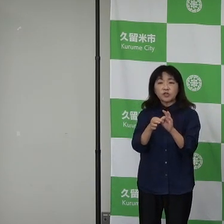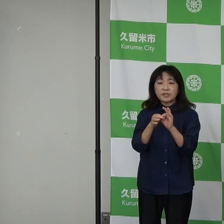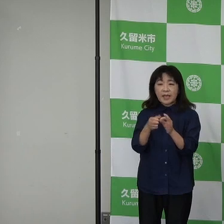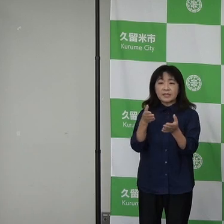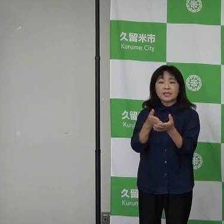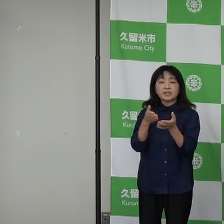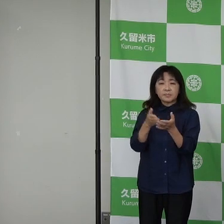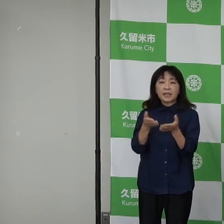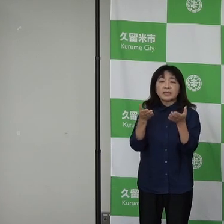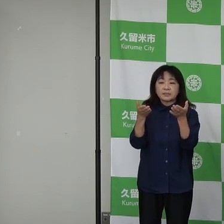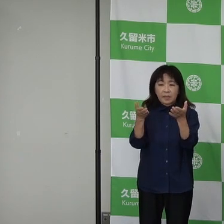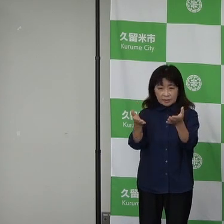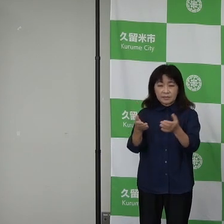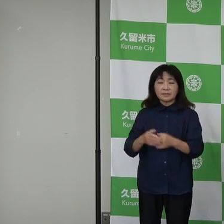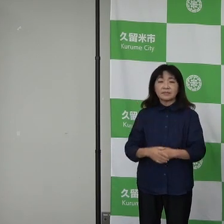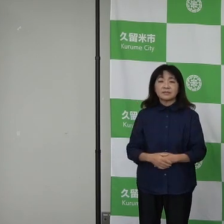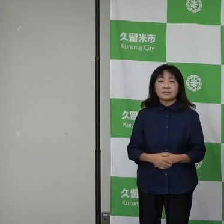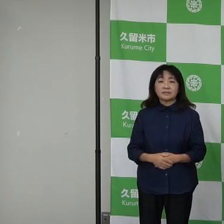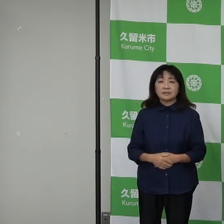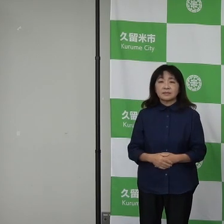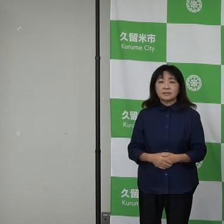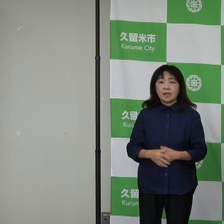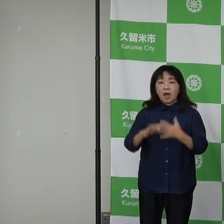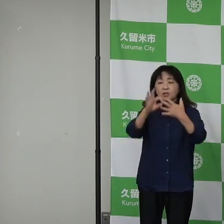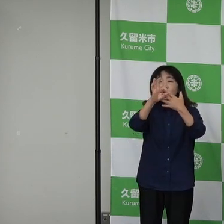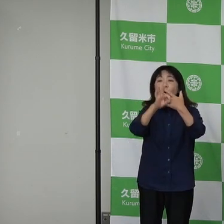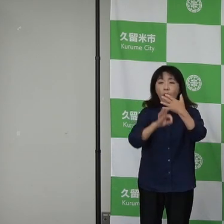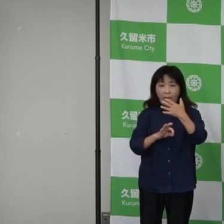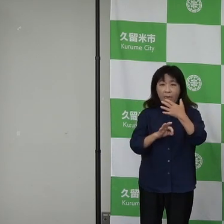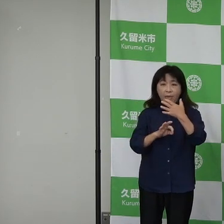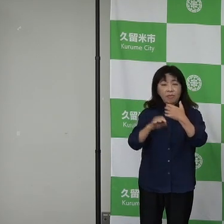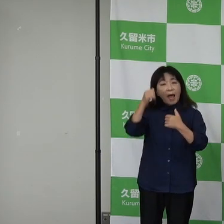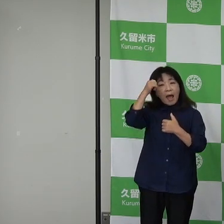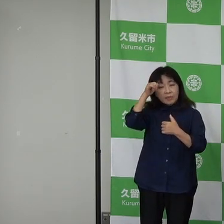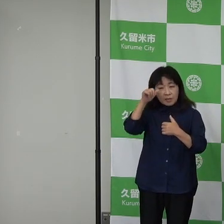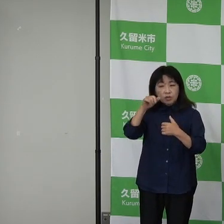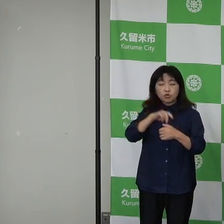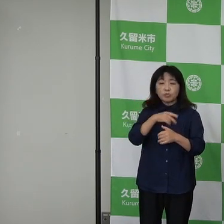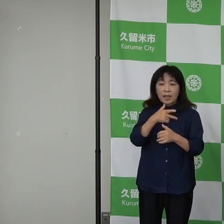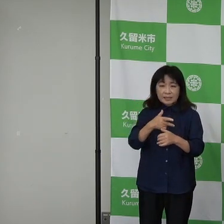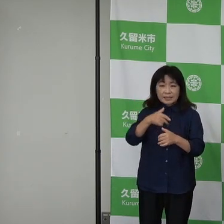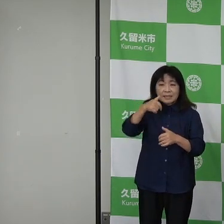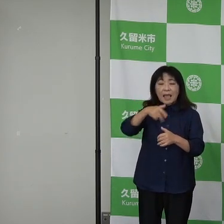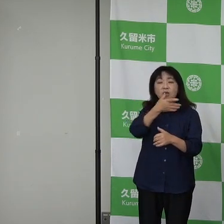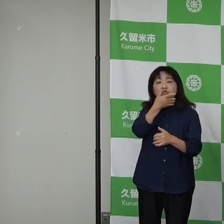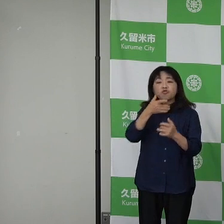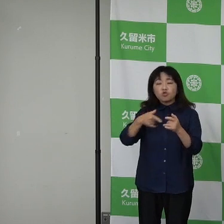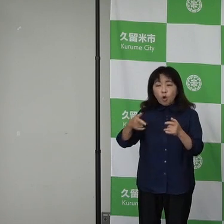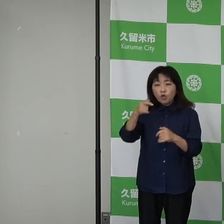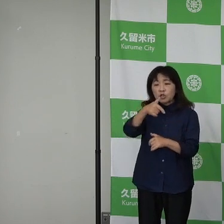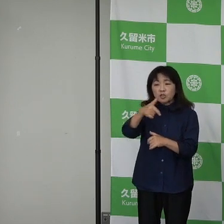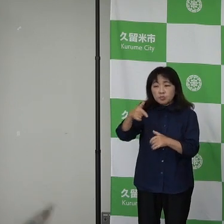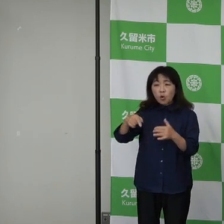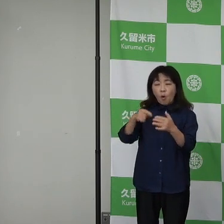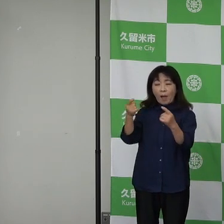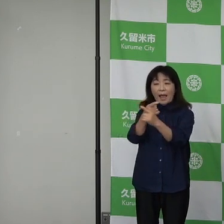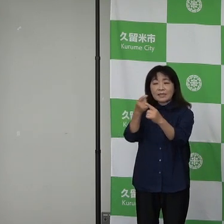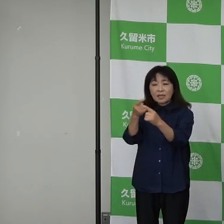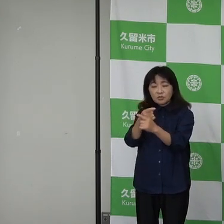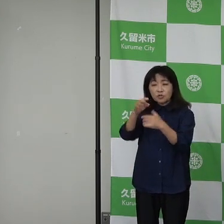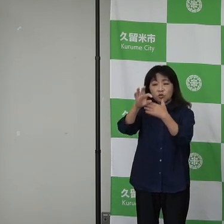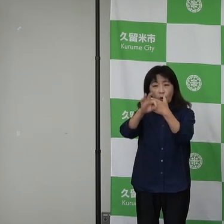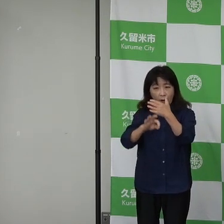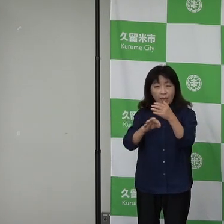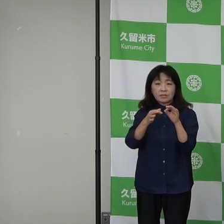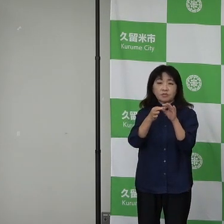説明させていただきます。条例議案ですが、久留米市下水道条例の一部を改正する条例